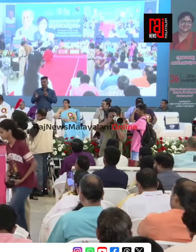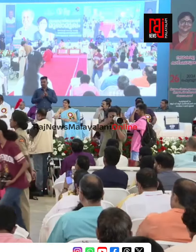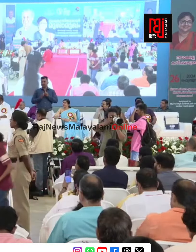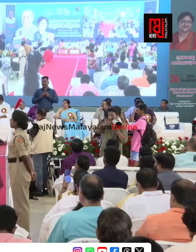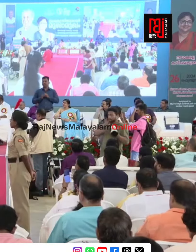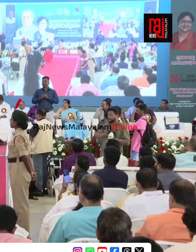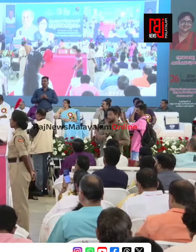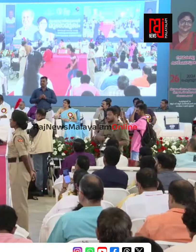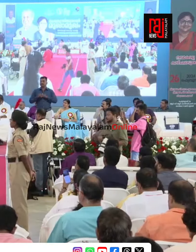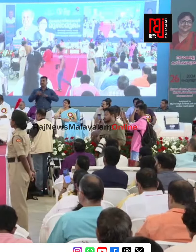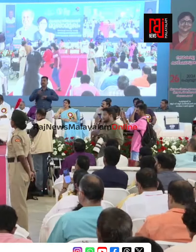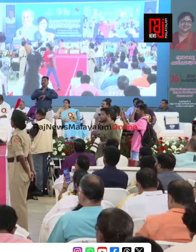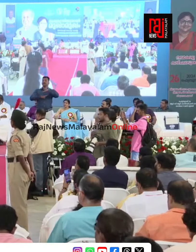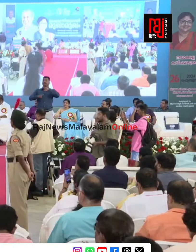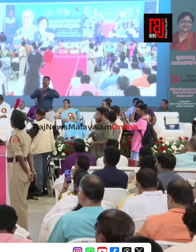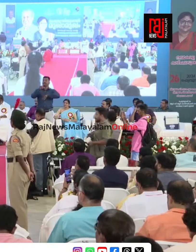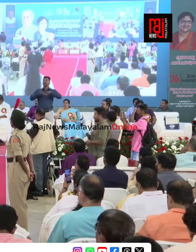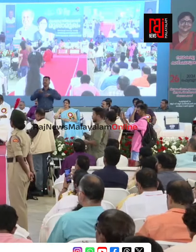പൊതുസമൂഹത്തിന്റെ